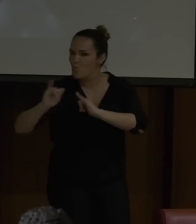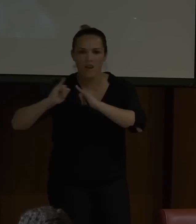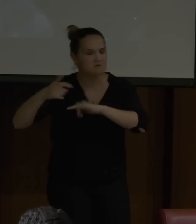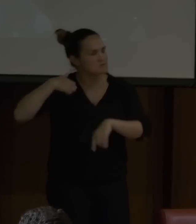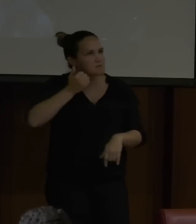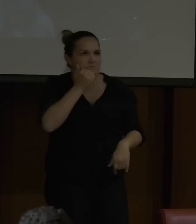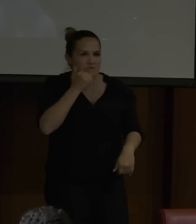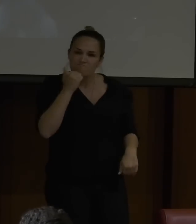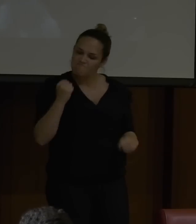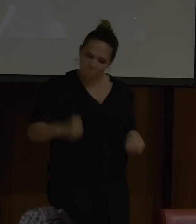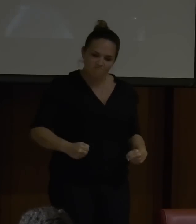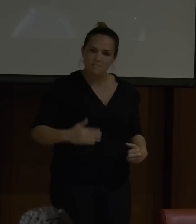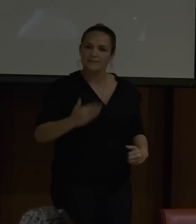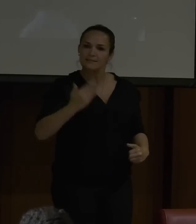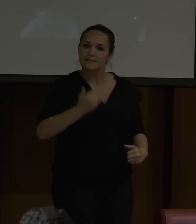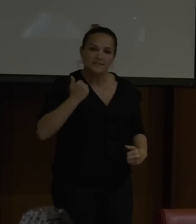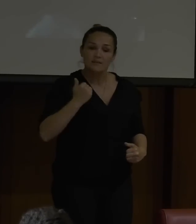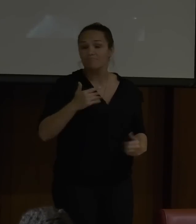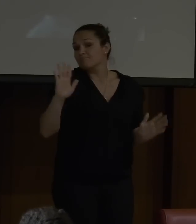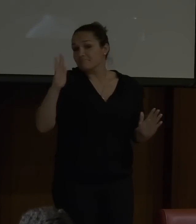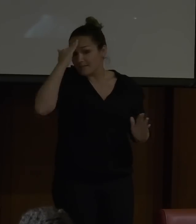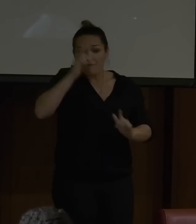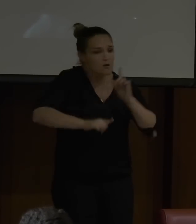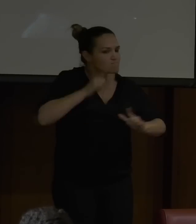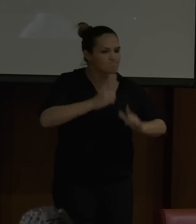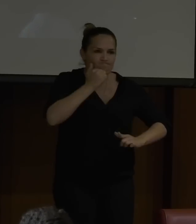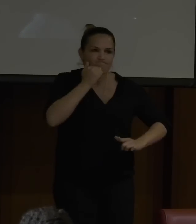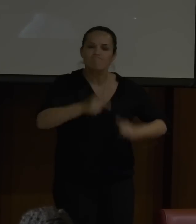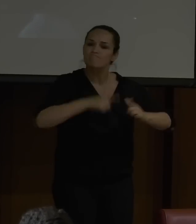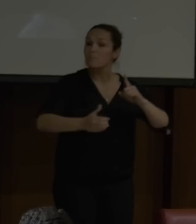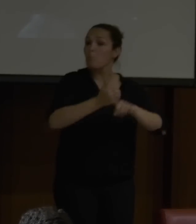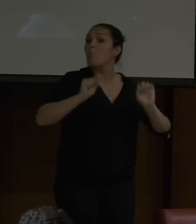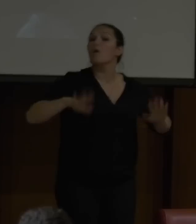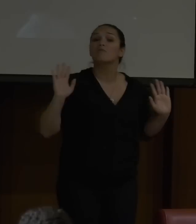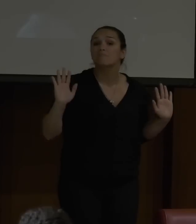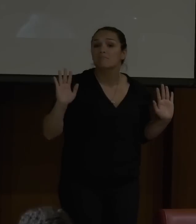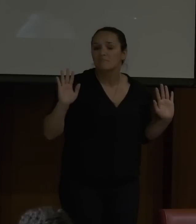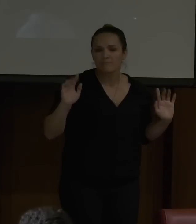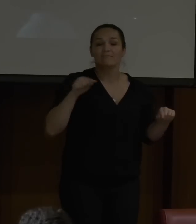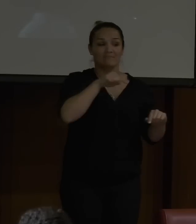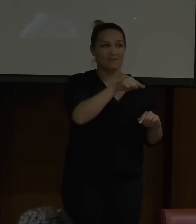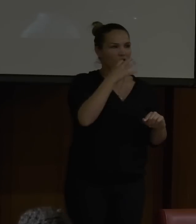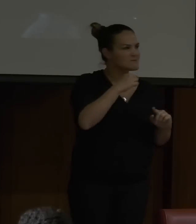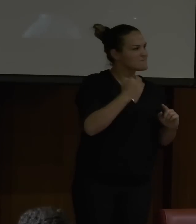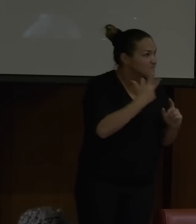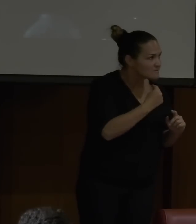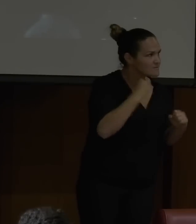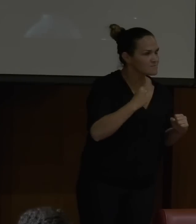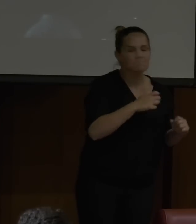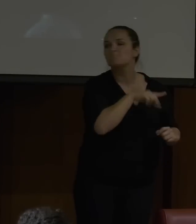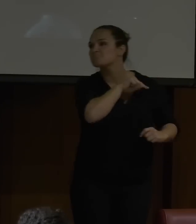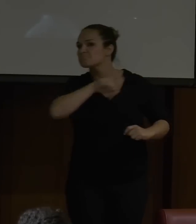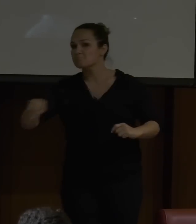respuesta. ¿Acaso el ser humano no se labra su destino a fuerza de terquedad? Leandro regresó a San Diego, pero cuando se despidió